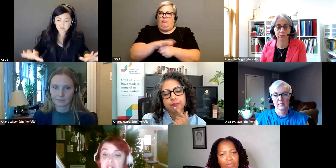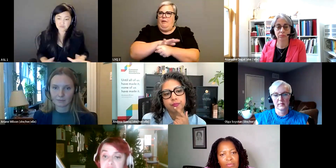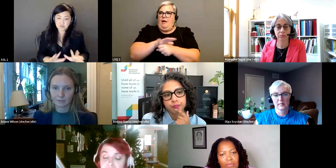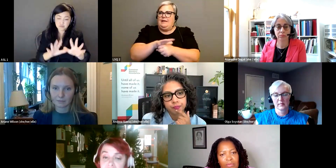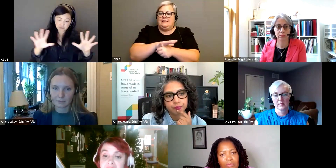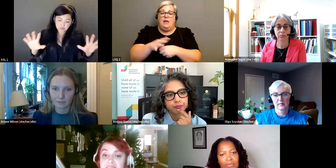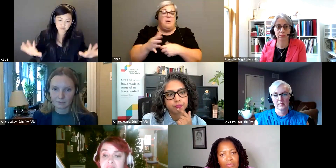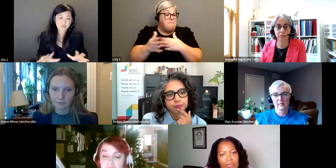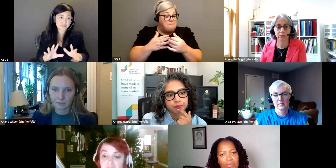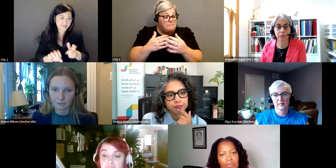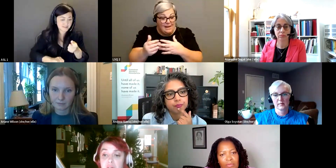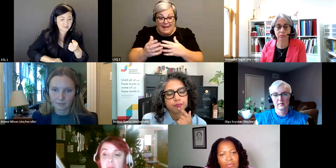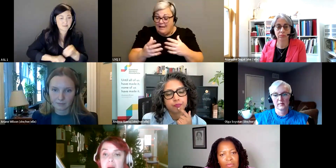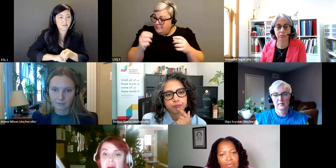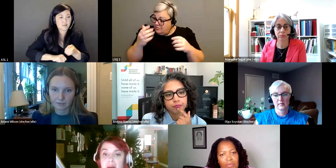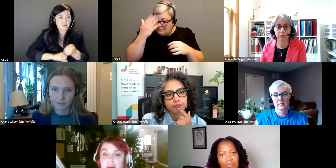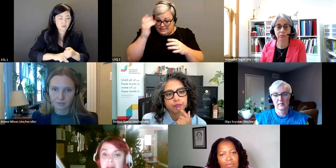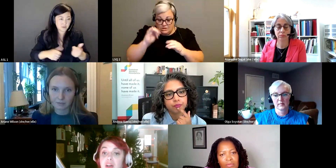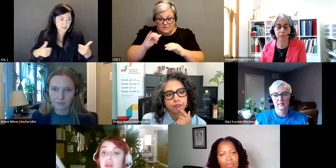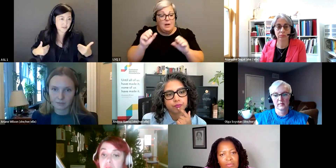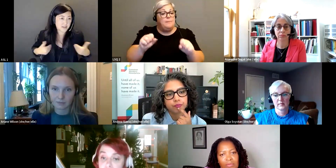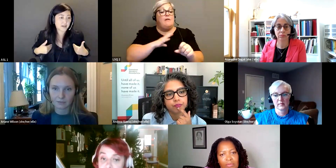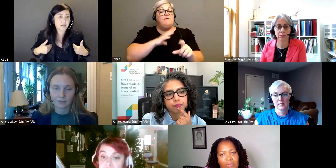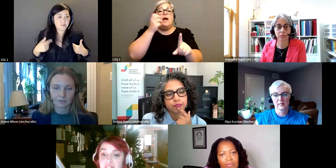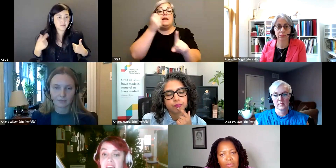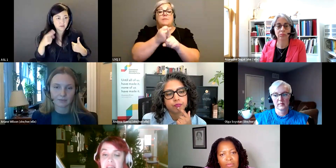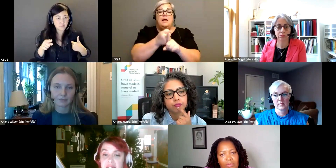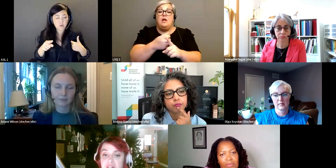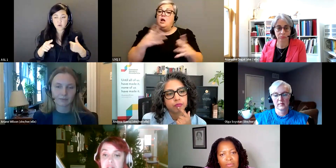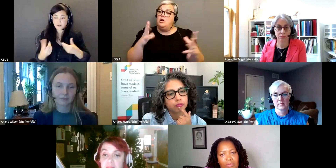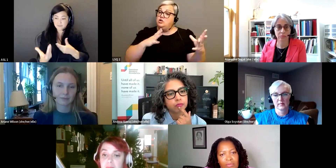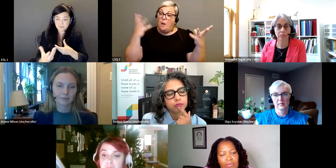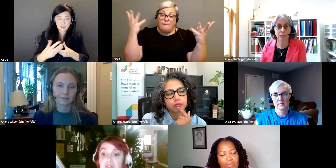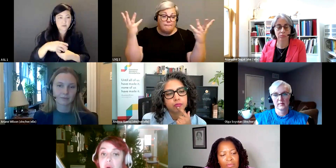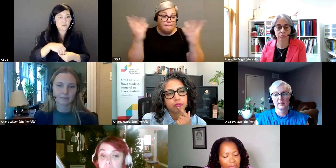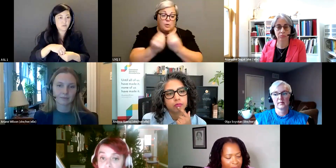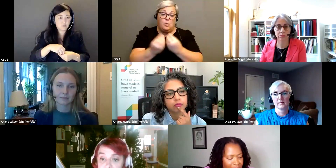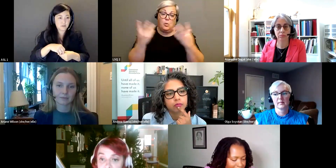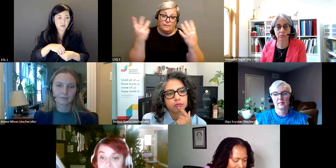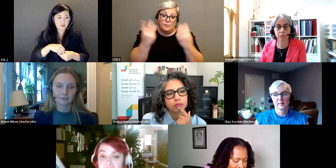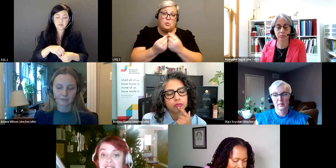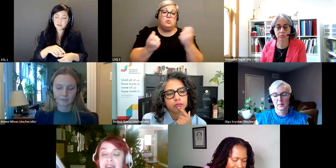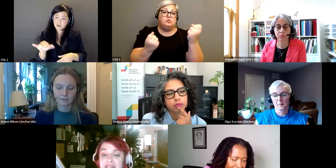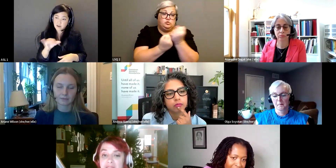fait vraiment avoir un impact. Ça montre à quel point il y a énormément de soutien